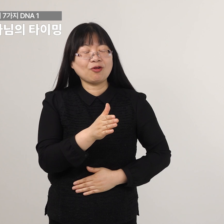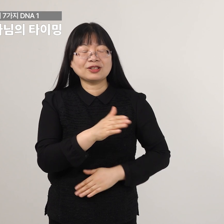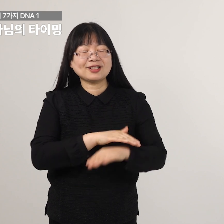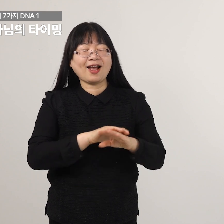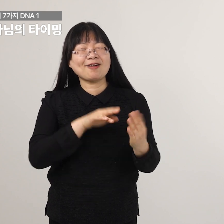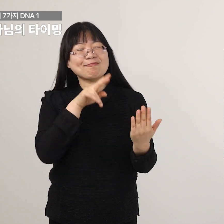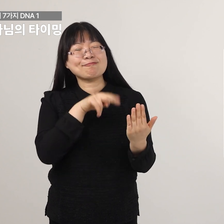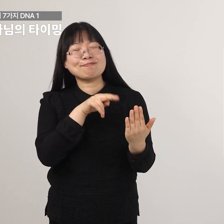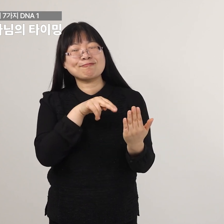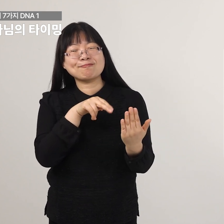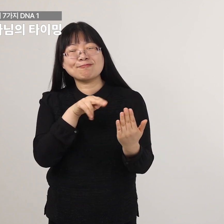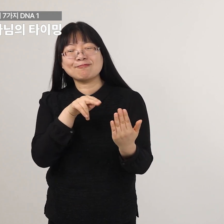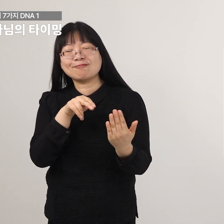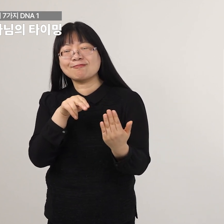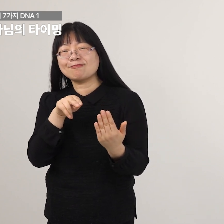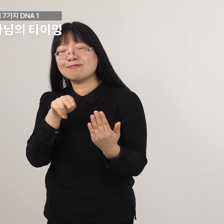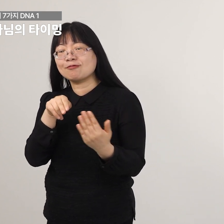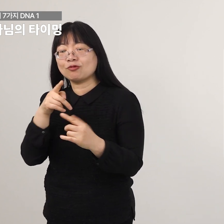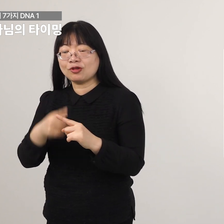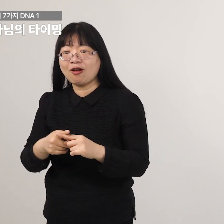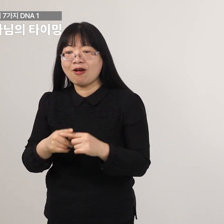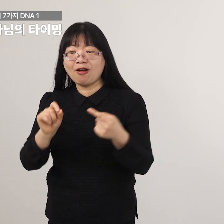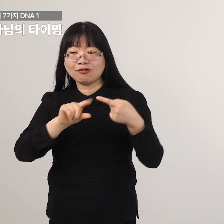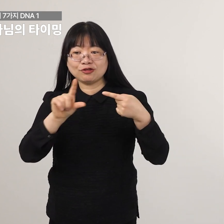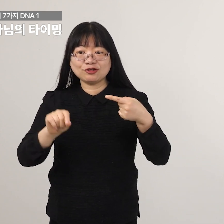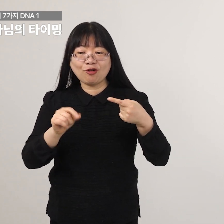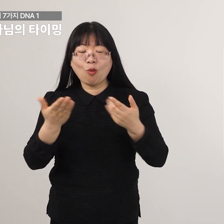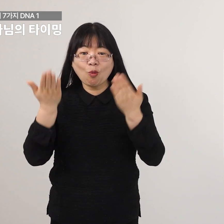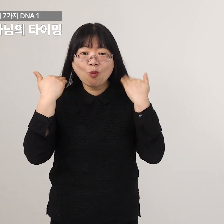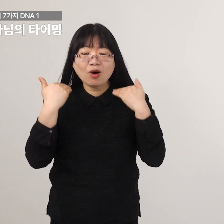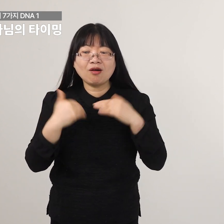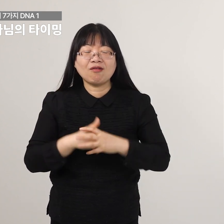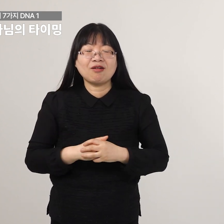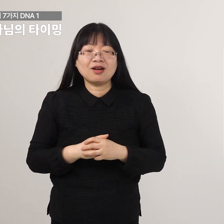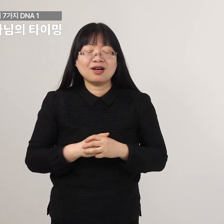좋아요. 그러다가 이제 1월이 넘어가서